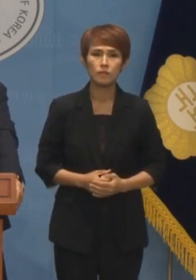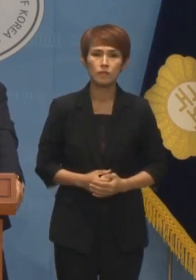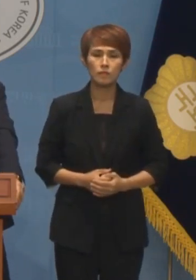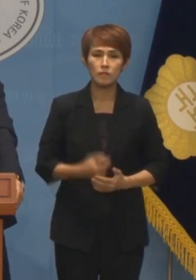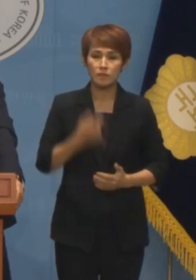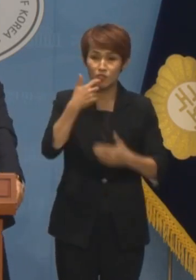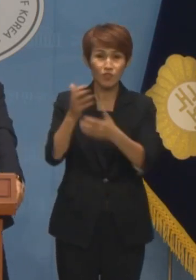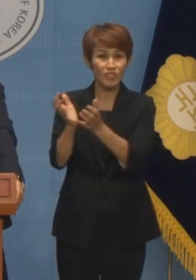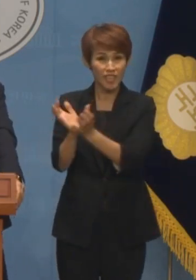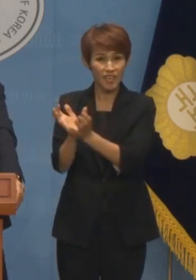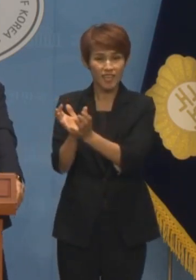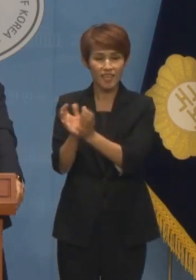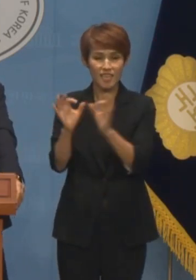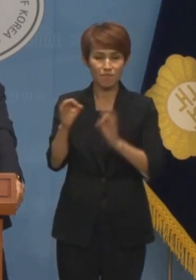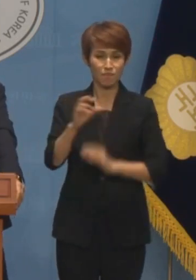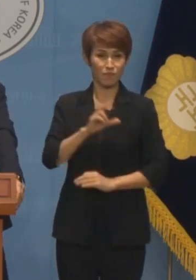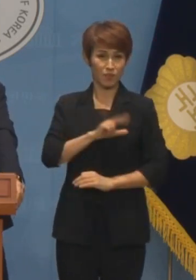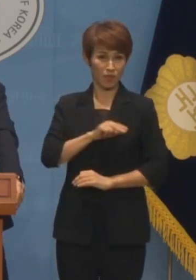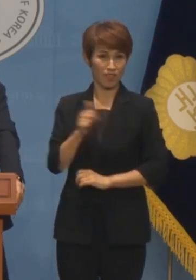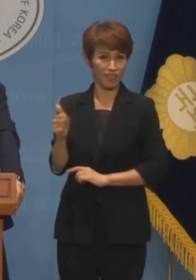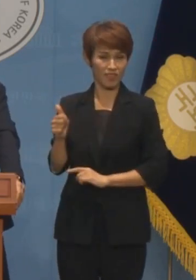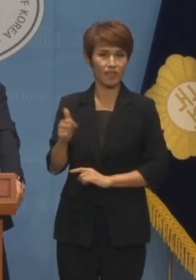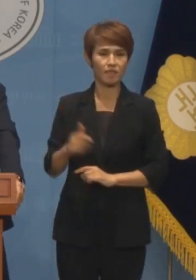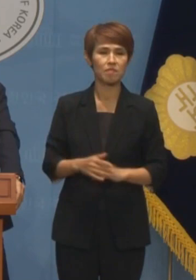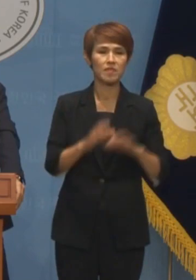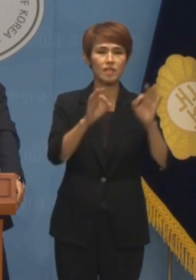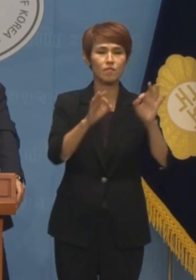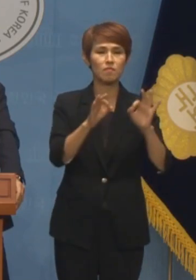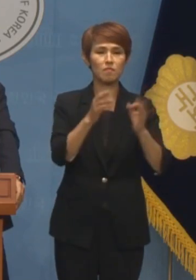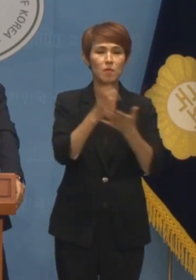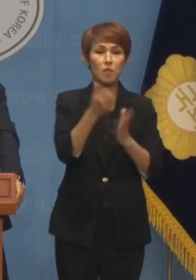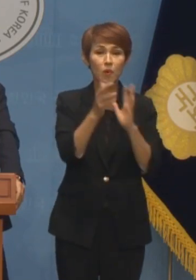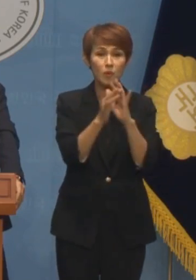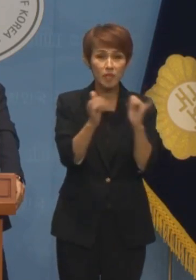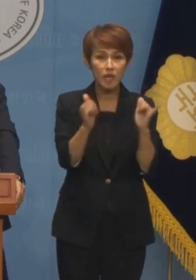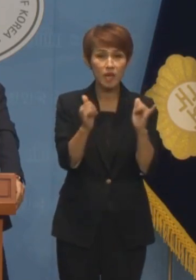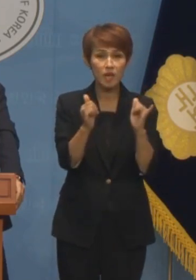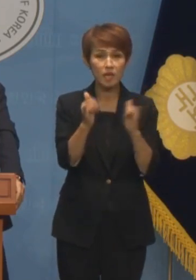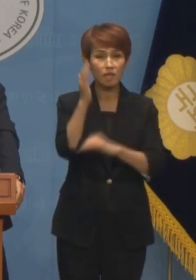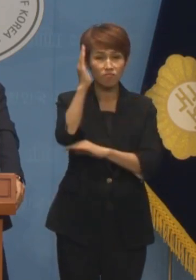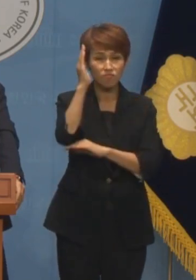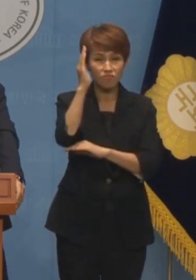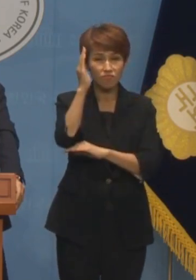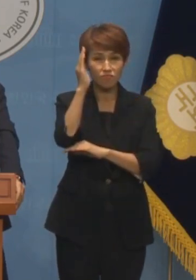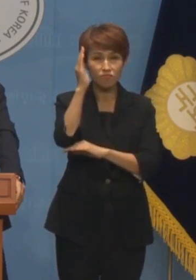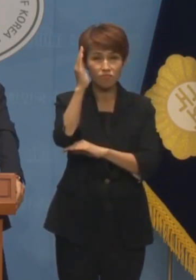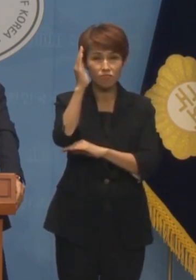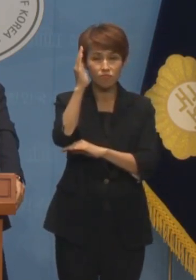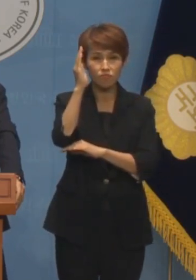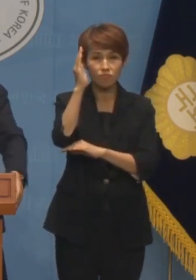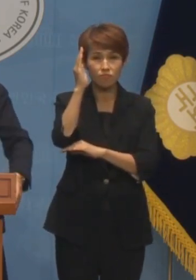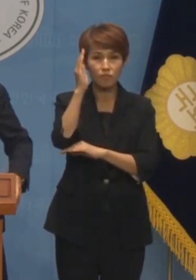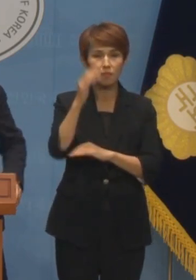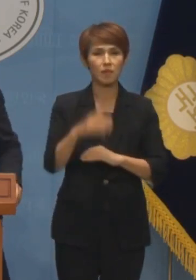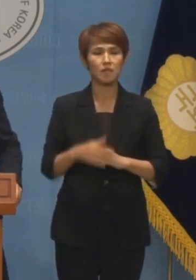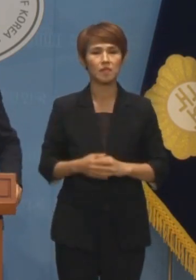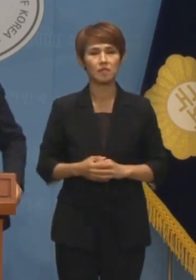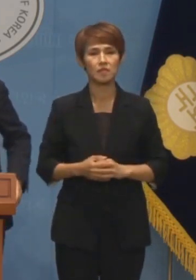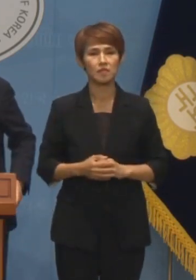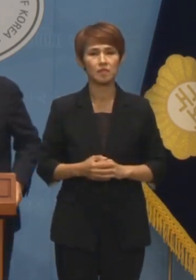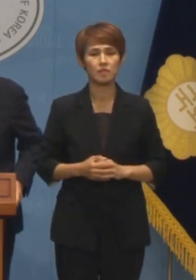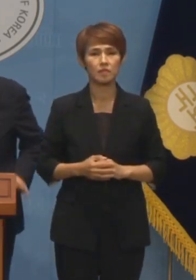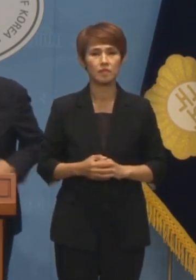민당의 김승원 의원은 김규현 변호사의 문답을 통해서 김규현 증인 옆에 있는